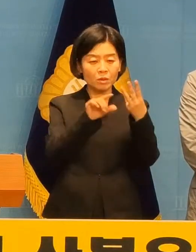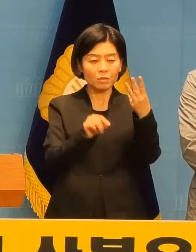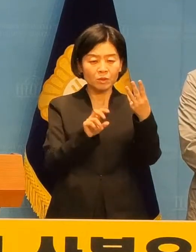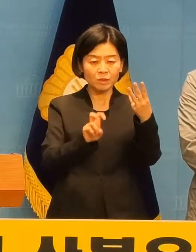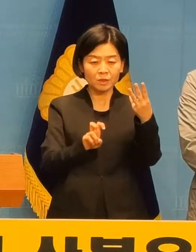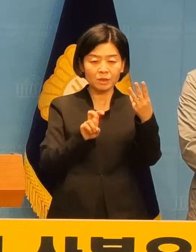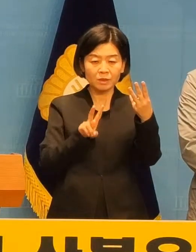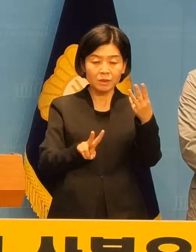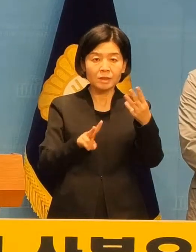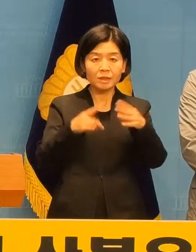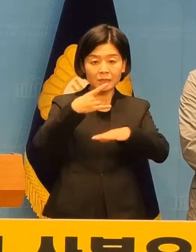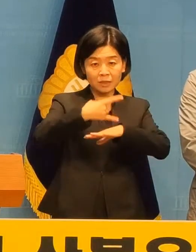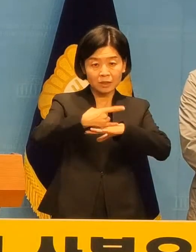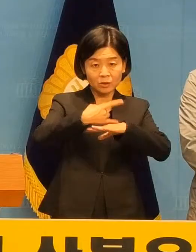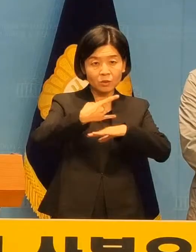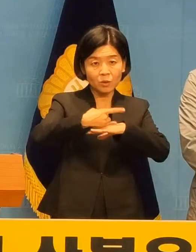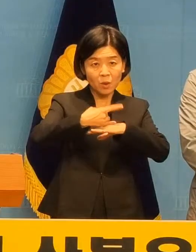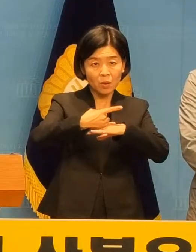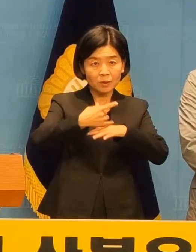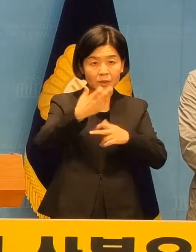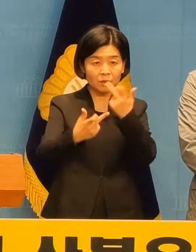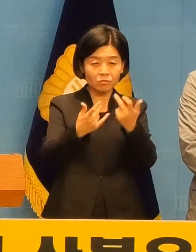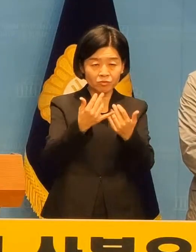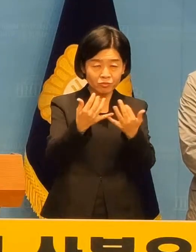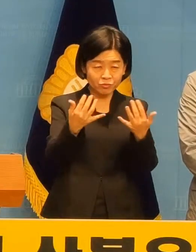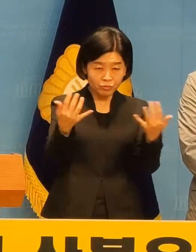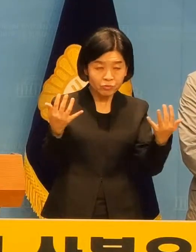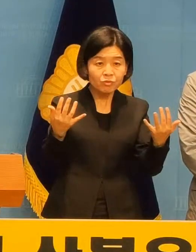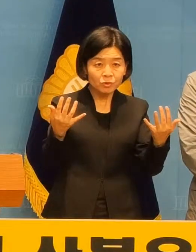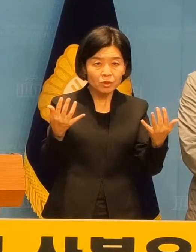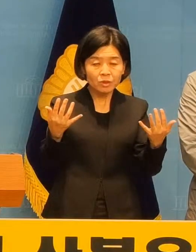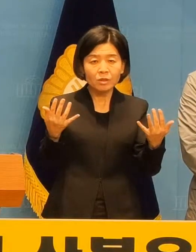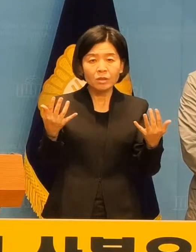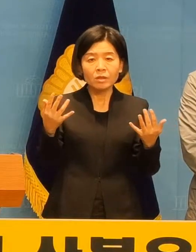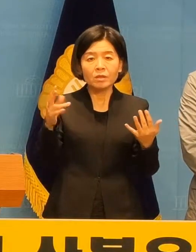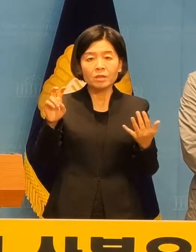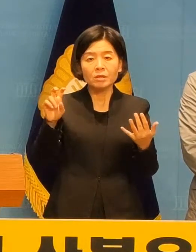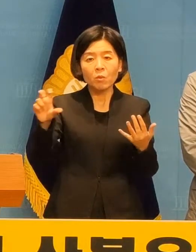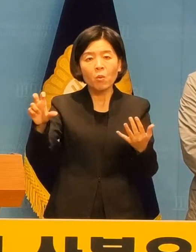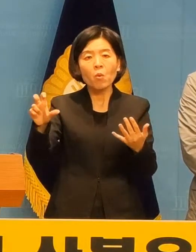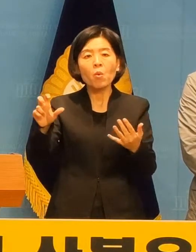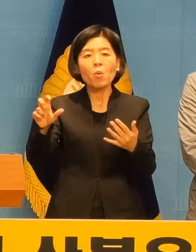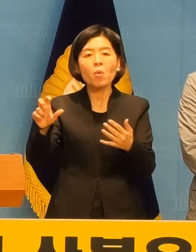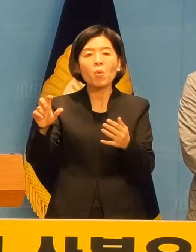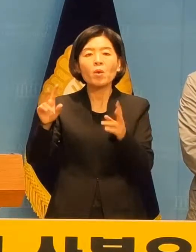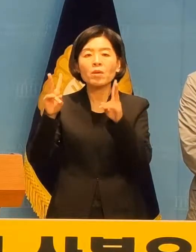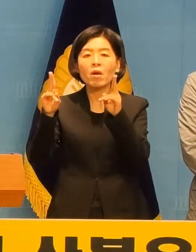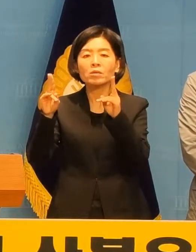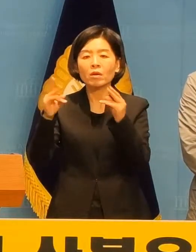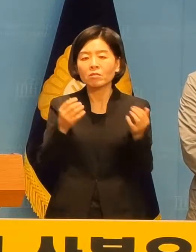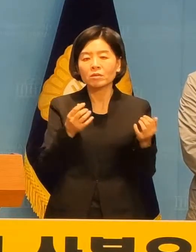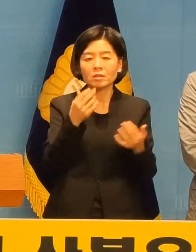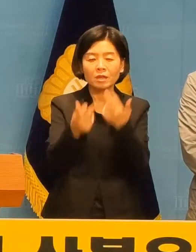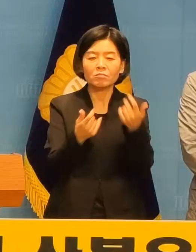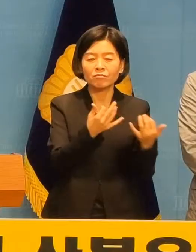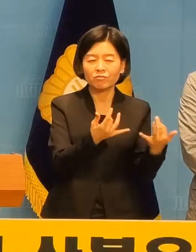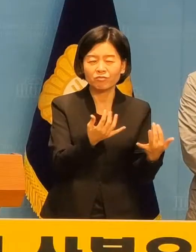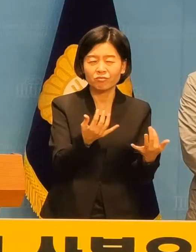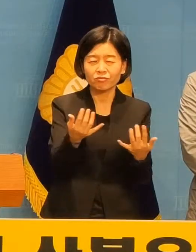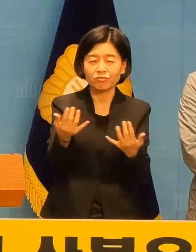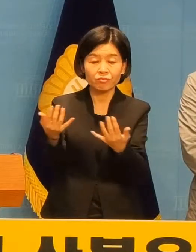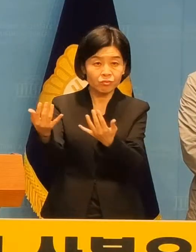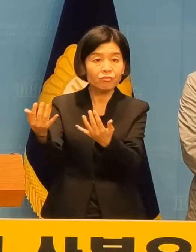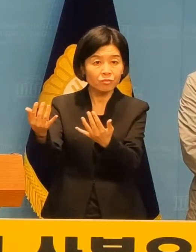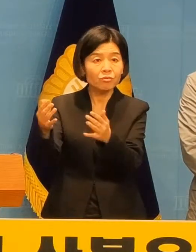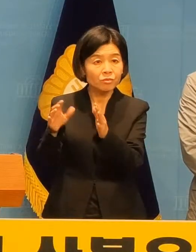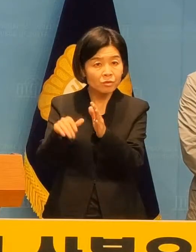날 의성에서 발생한 산불이 3월 25일 영덕으로까지 번지기 그 과정에 보면 사실